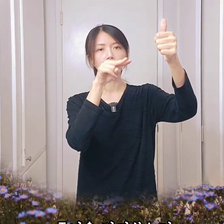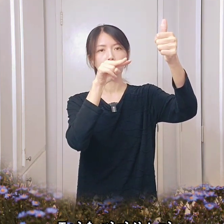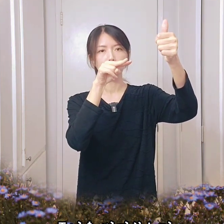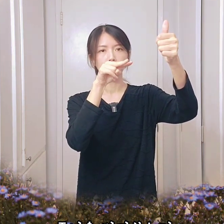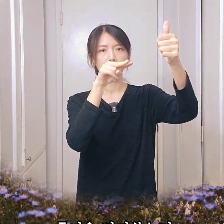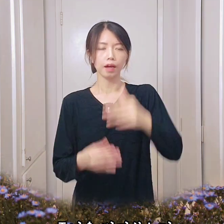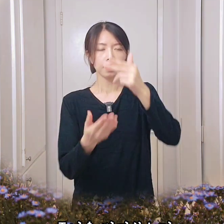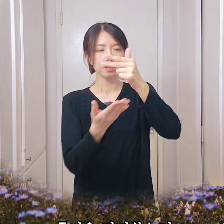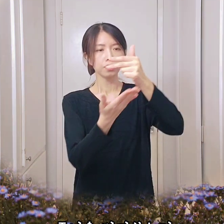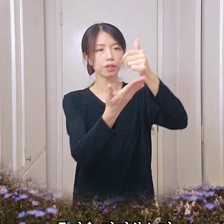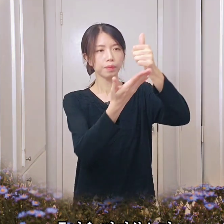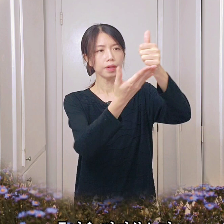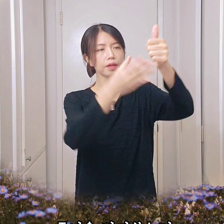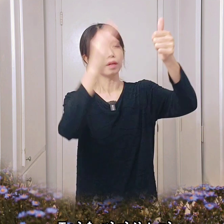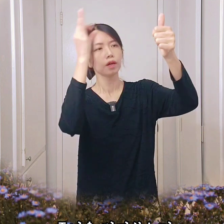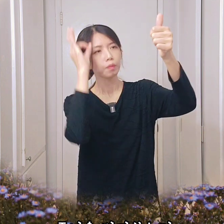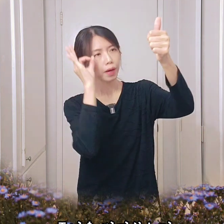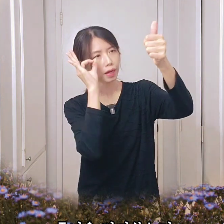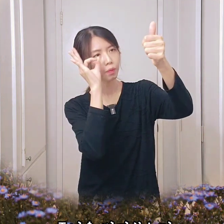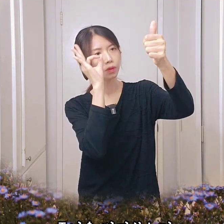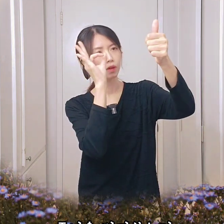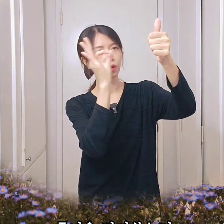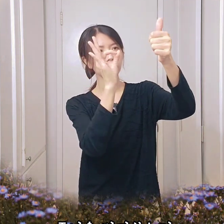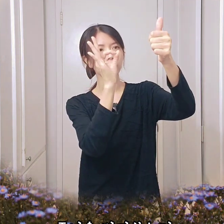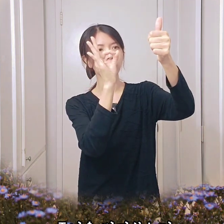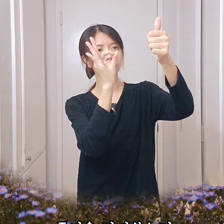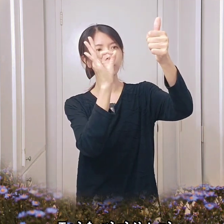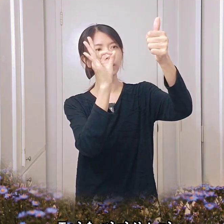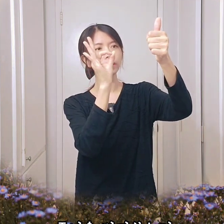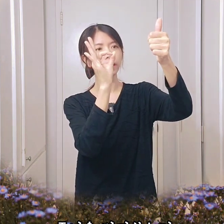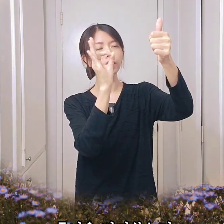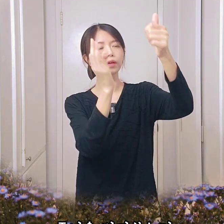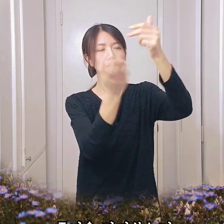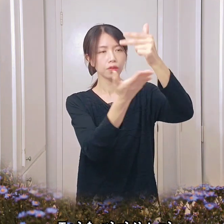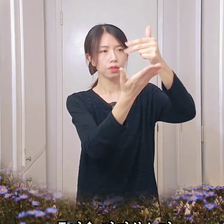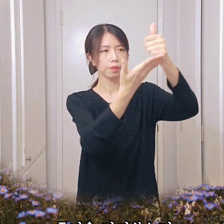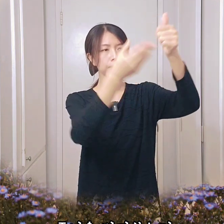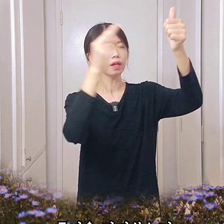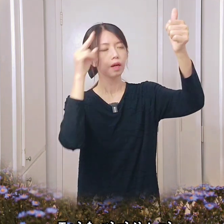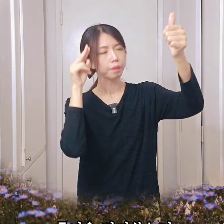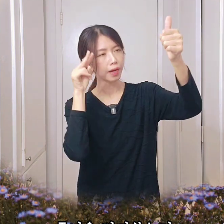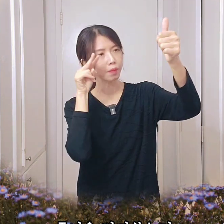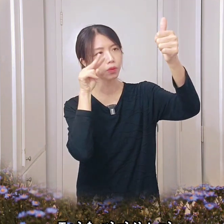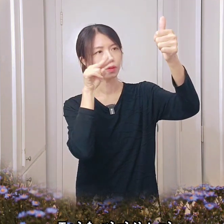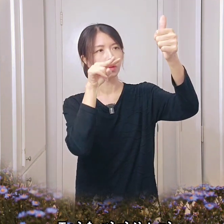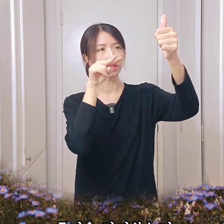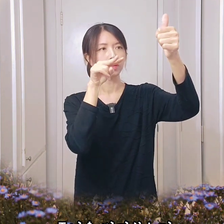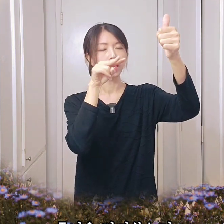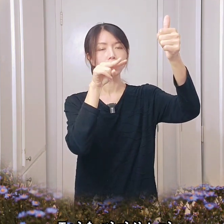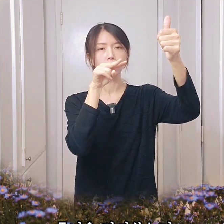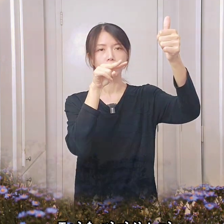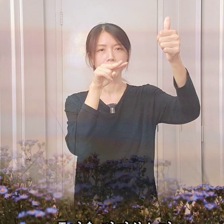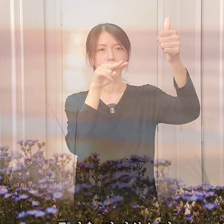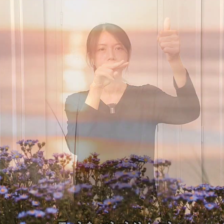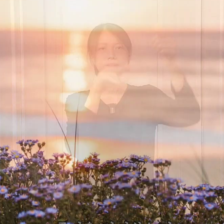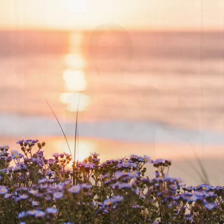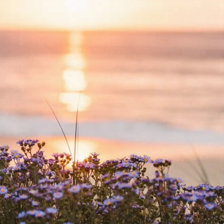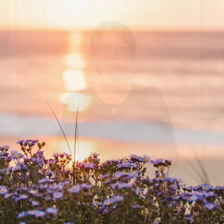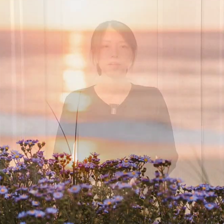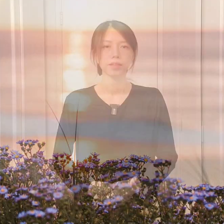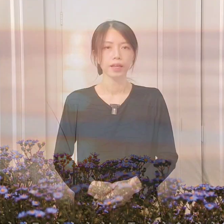이렇게 해주시면 됩니다. 주님을 바라보는 것, 저는 이렇게 표현을 했는데요. 주님을 바라보는 것 이렇게 하셔도